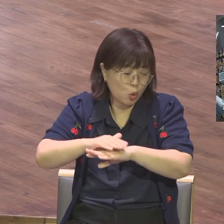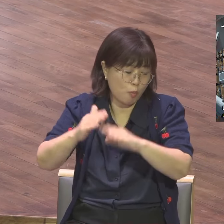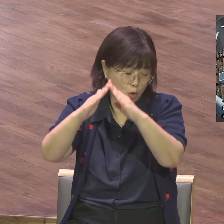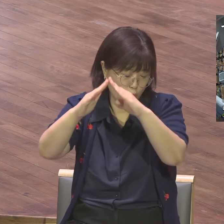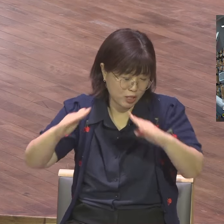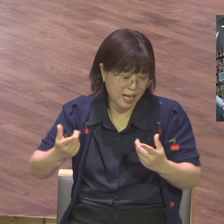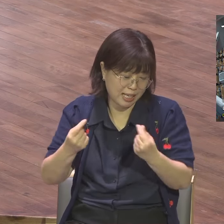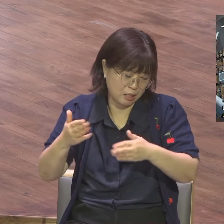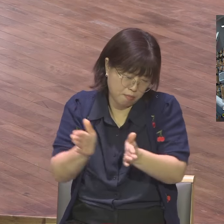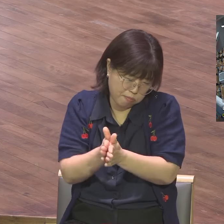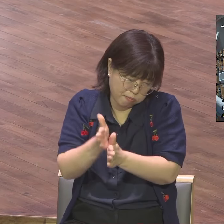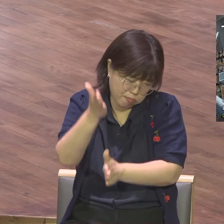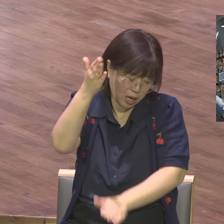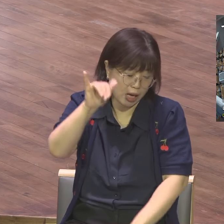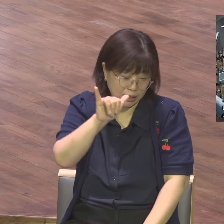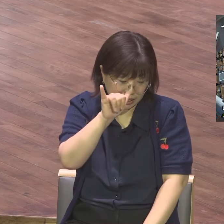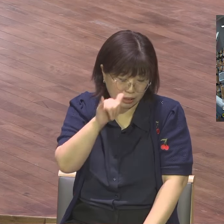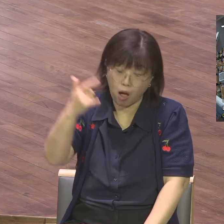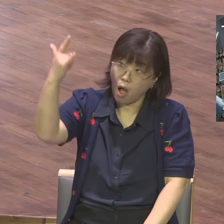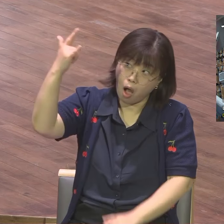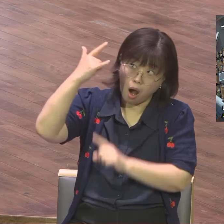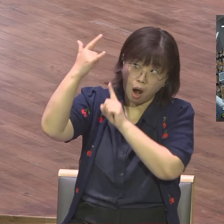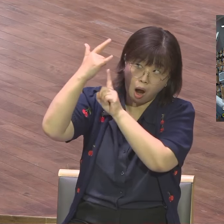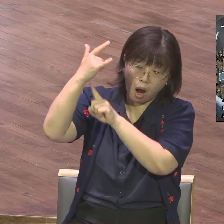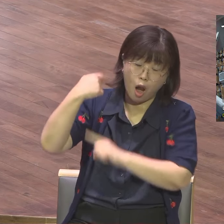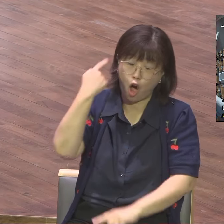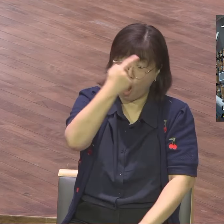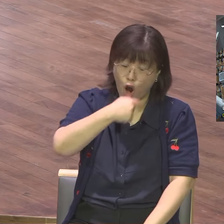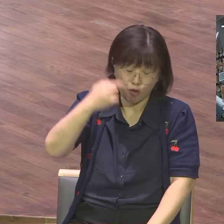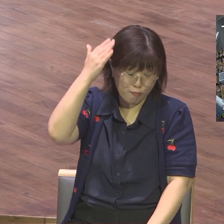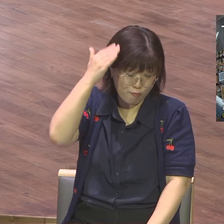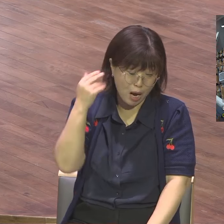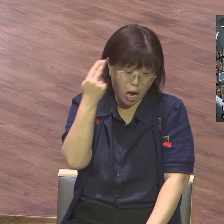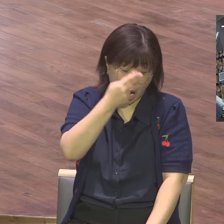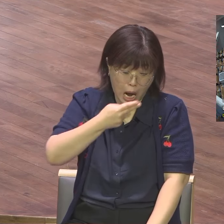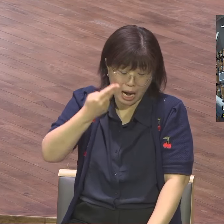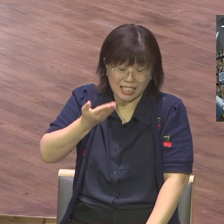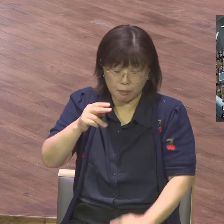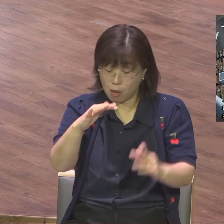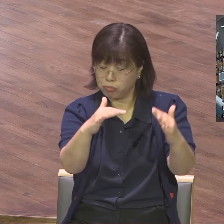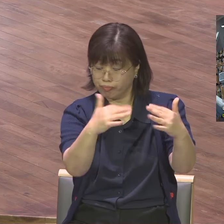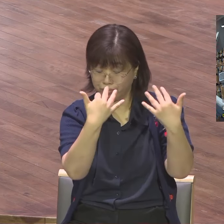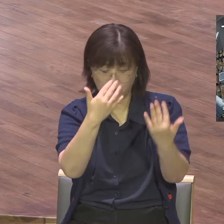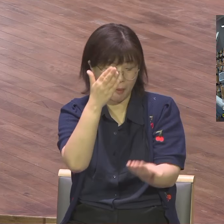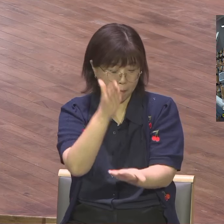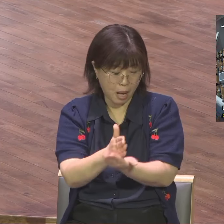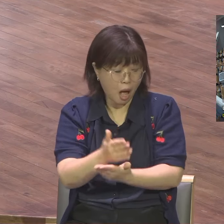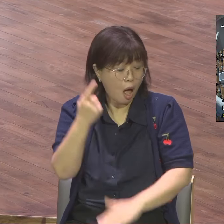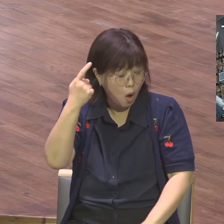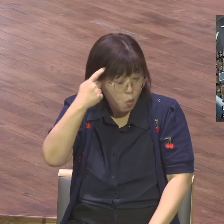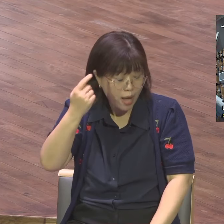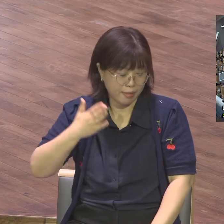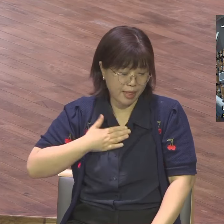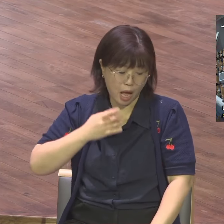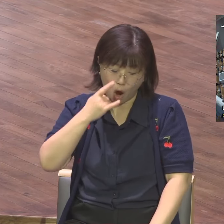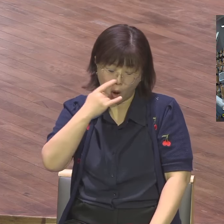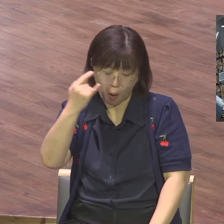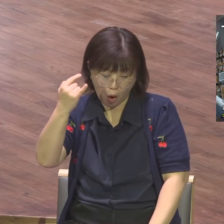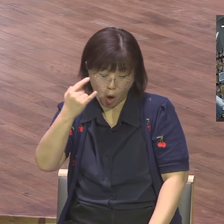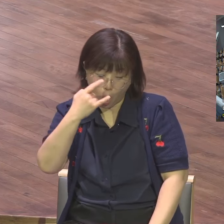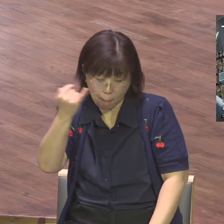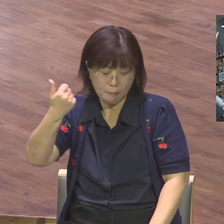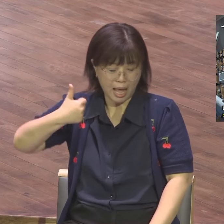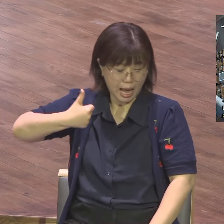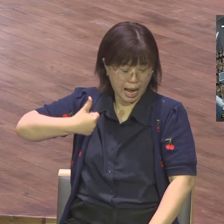햇빛에 쬐여서 거무스름할지라도 흘겨보지 말 것은 내 어머니 아들들이 나에게